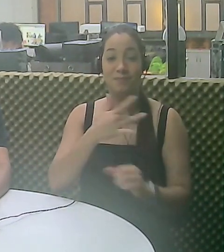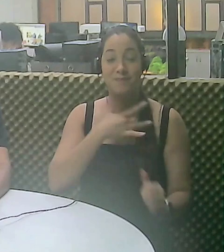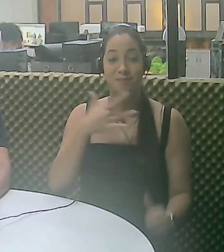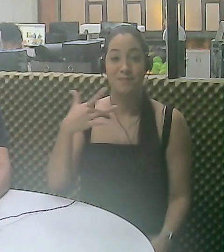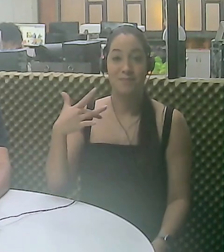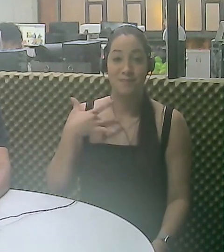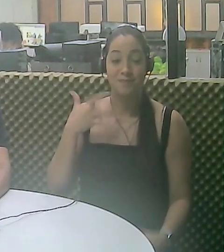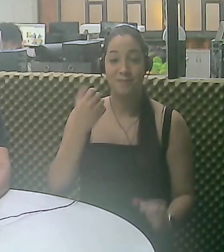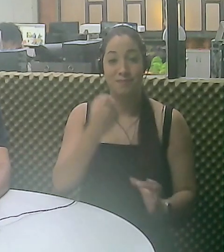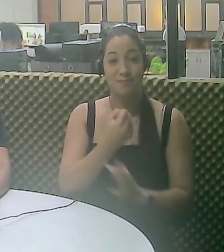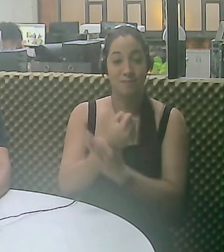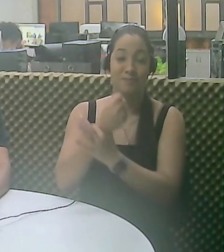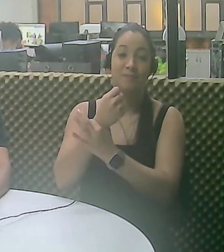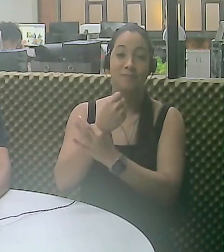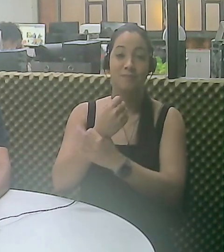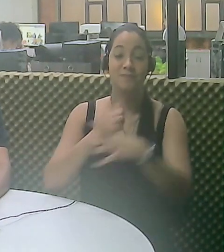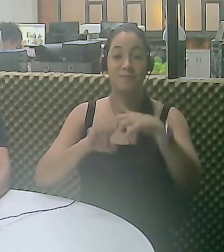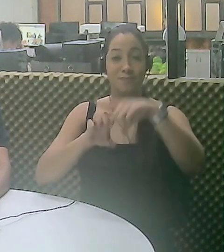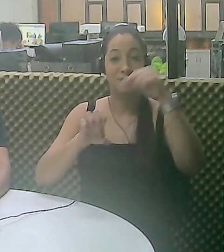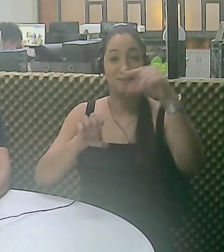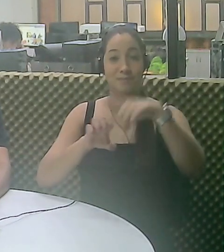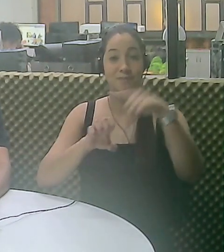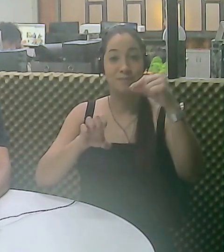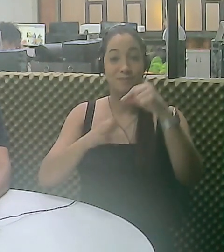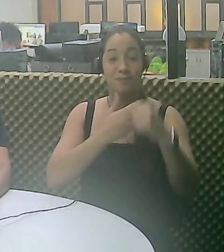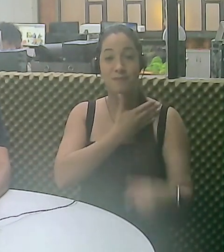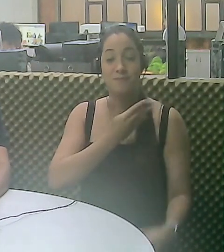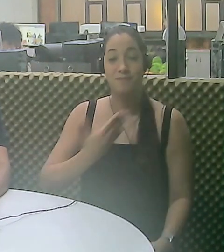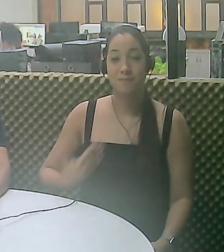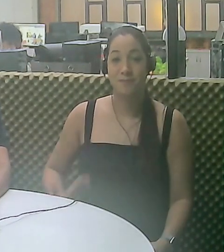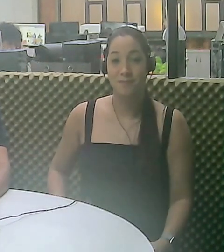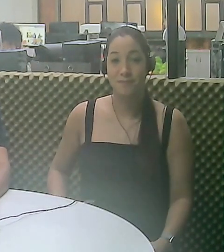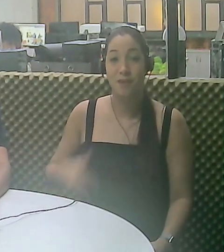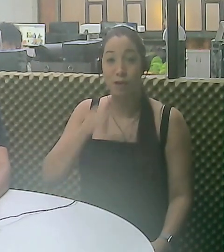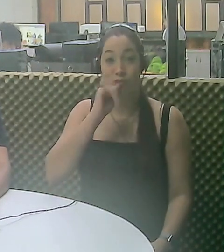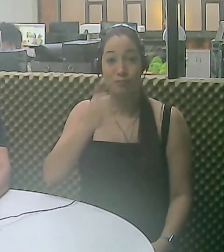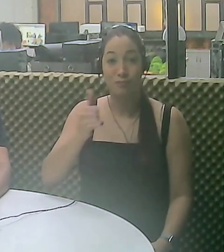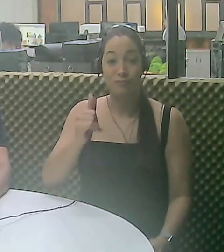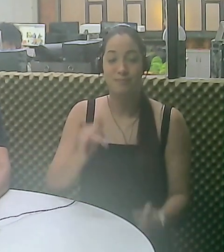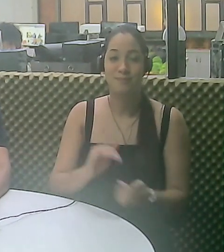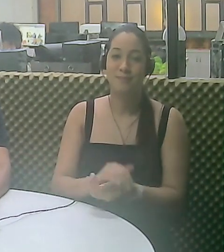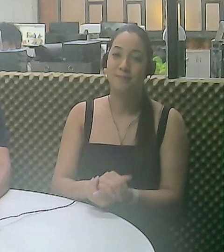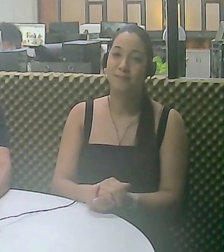saúde, segurança, empreendedorismo, governança e energia.